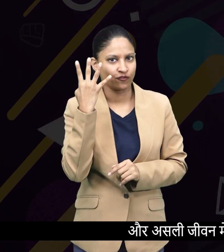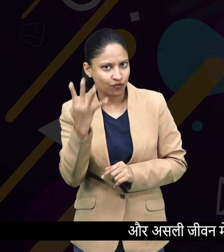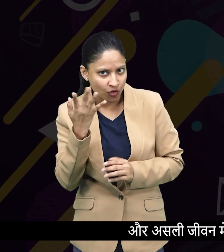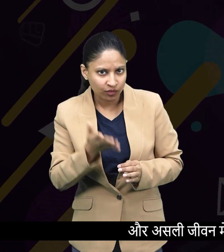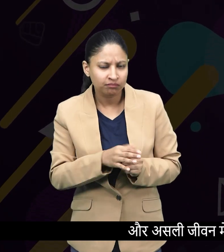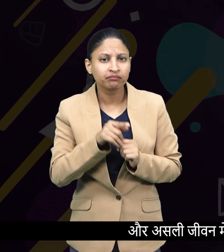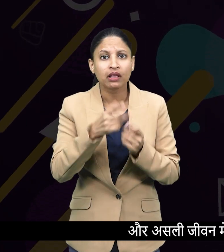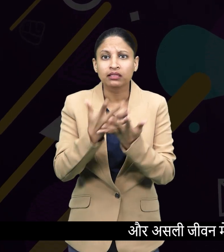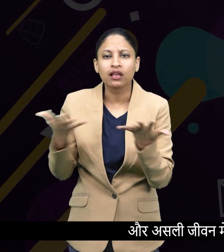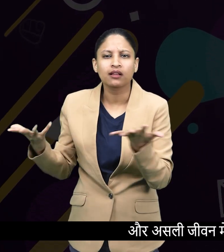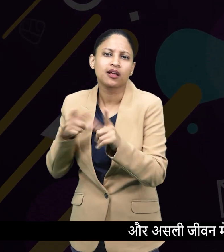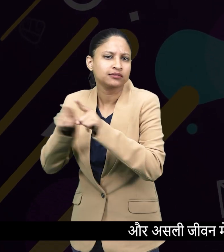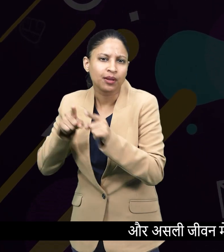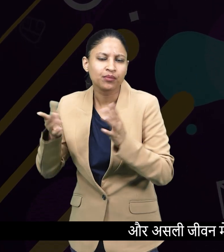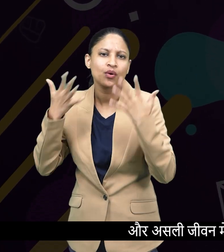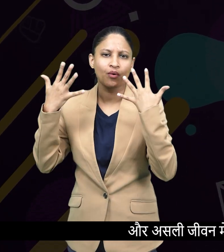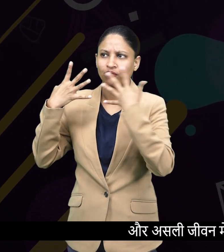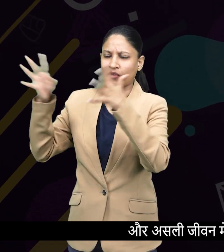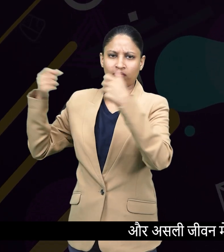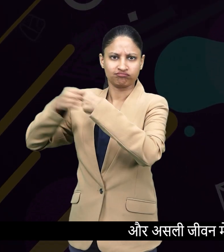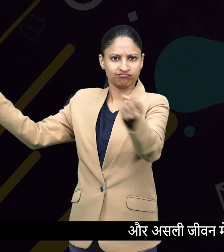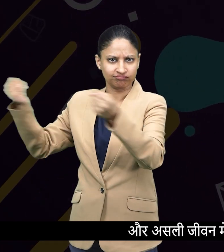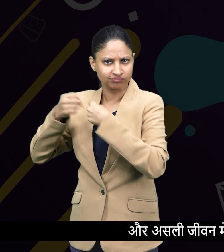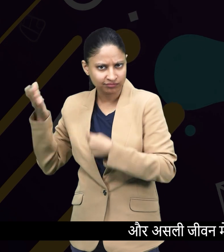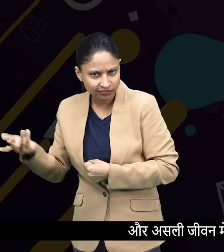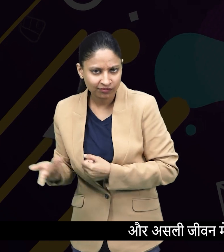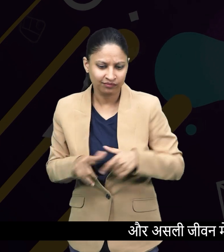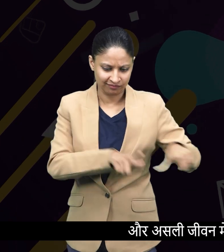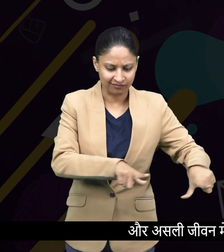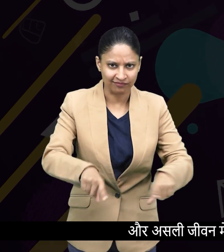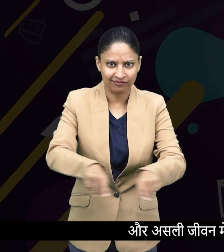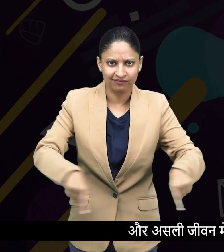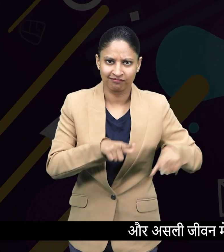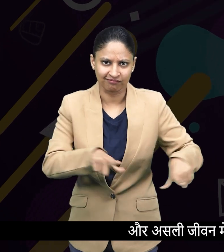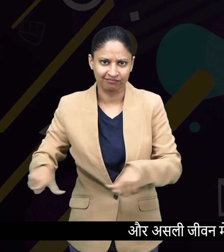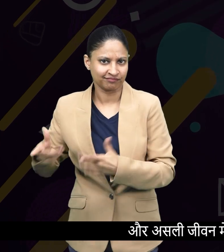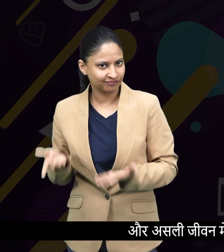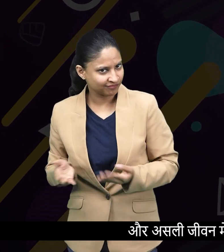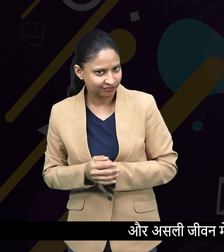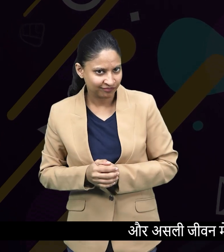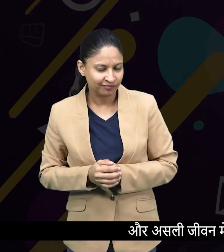और असली जीवन में इसके उदाहरण खिड़की और टाइल है।